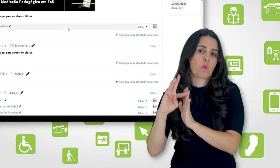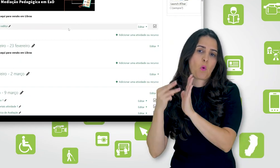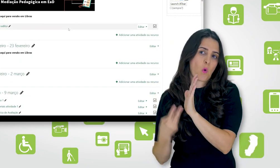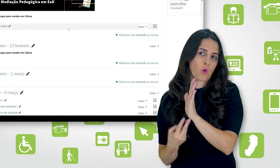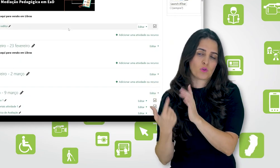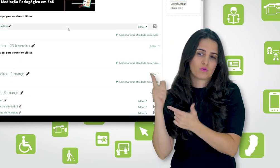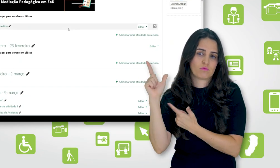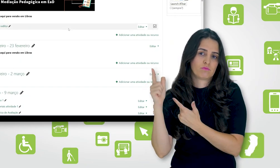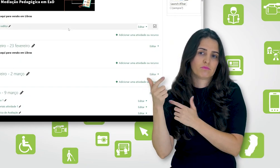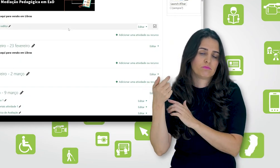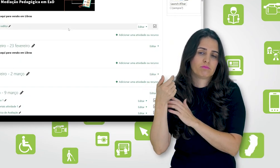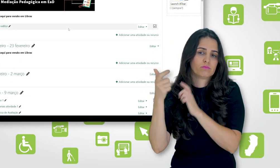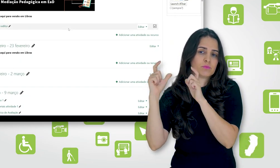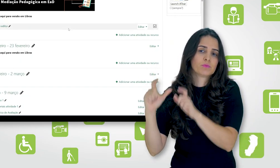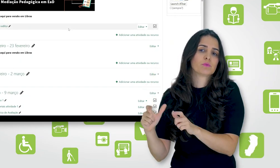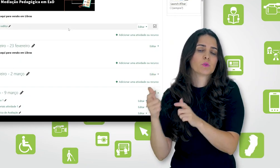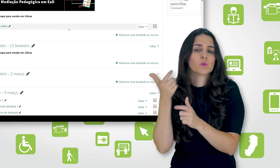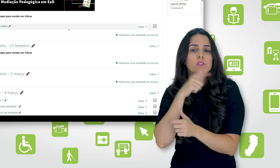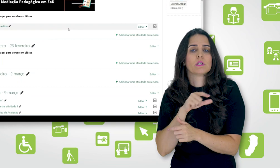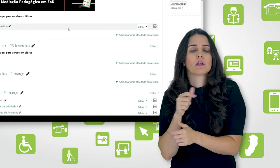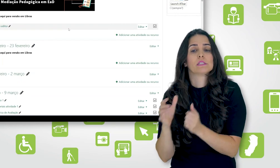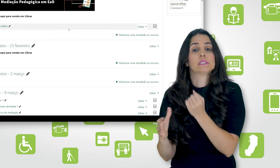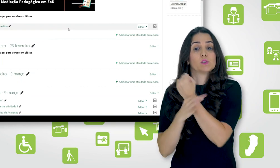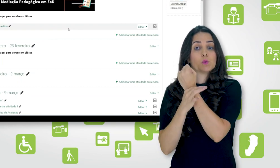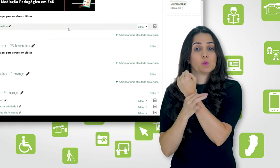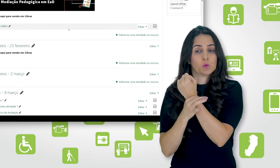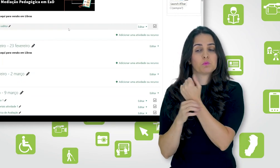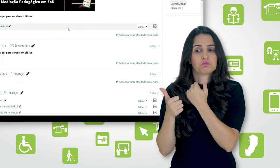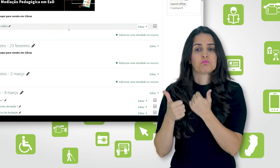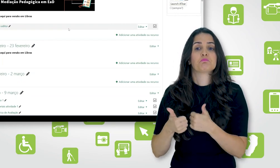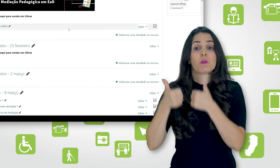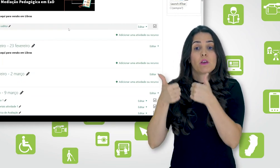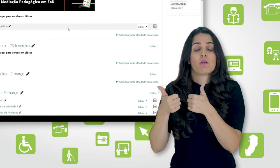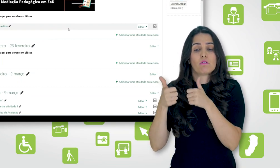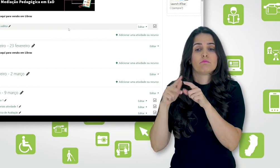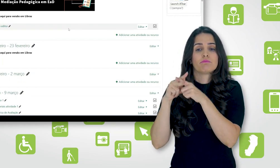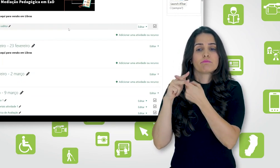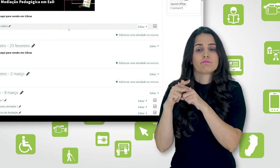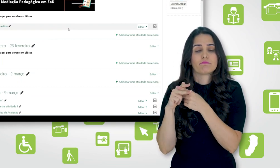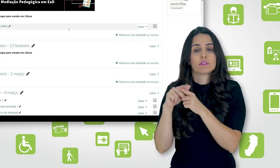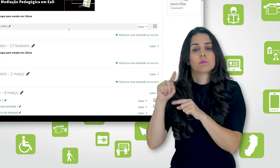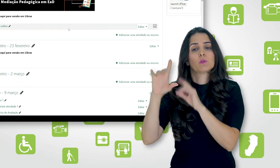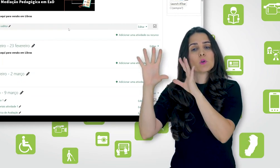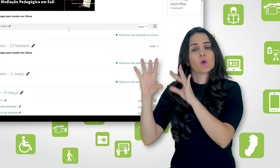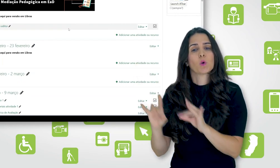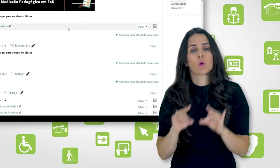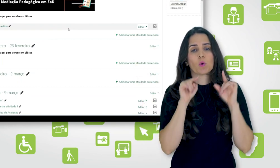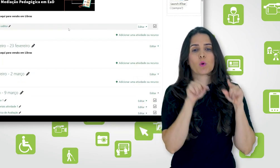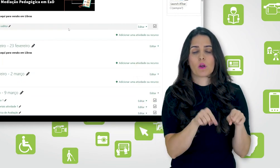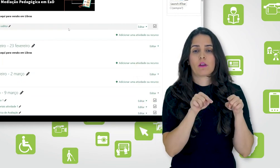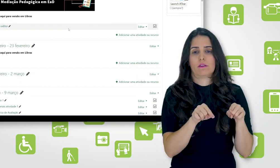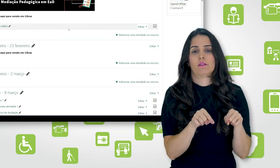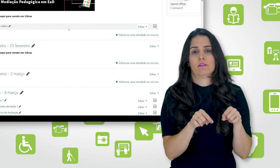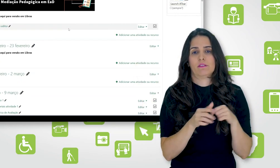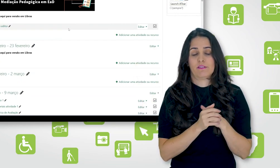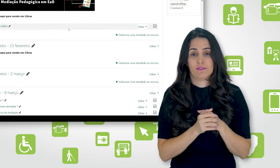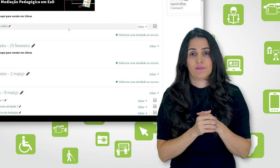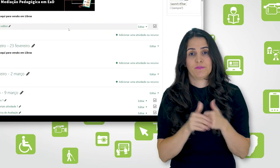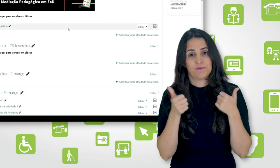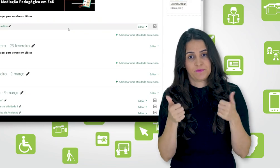se sinta mais segura e confortável para fazer essa edição do código depois só colar aqui no editor do mundo então também